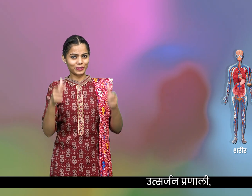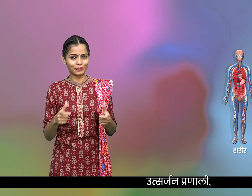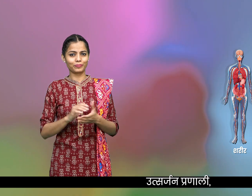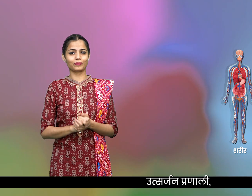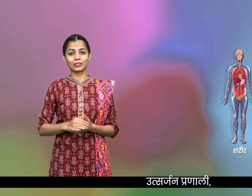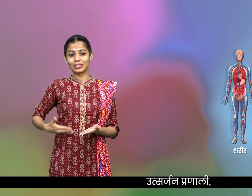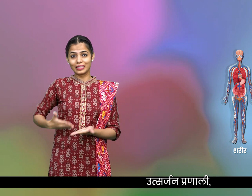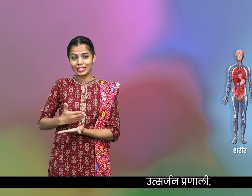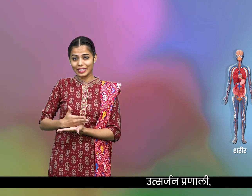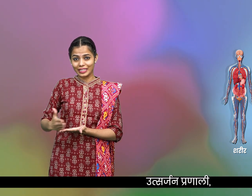उत्सर्जन प्रणाली,